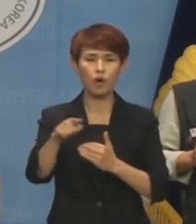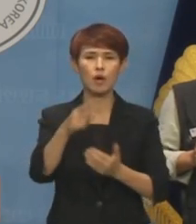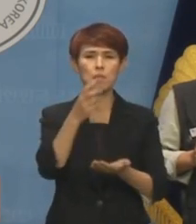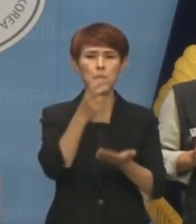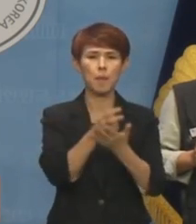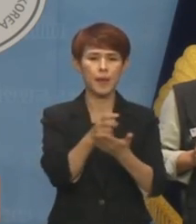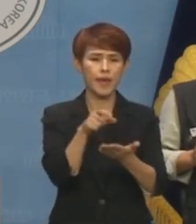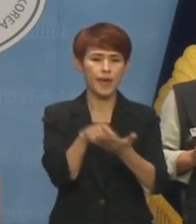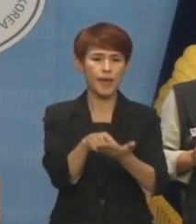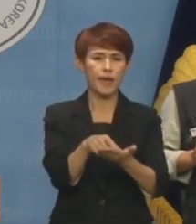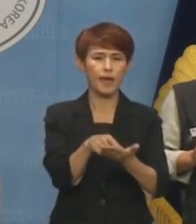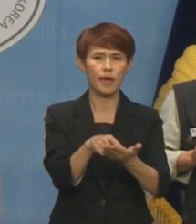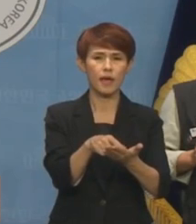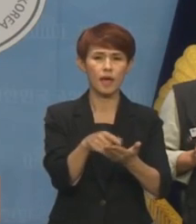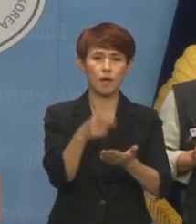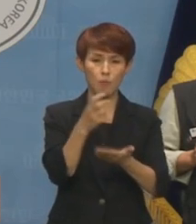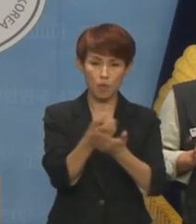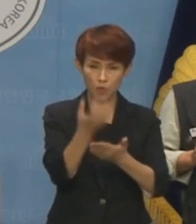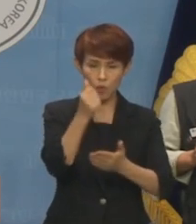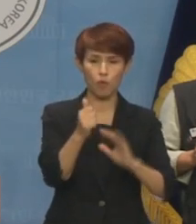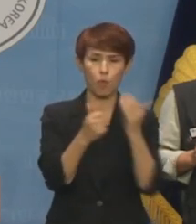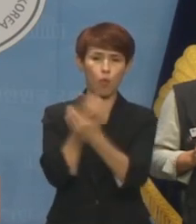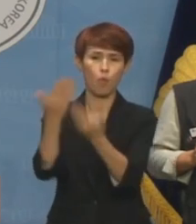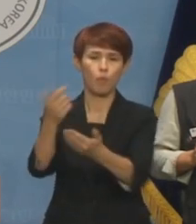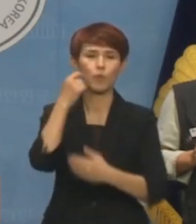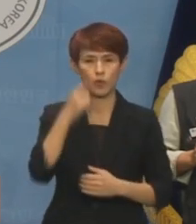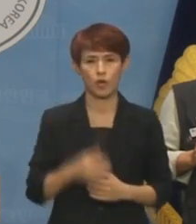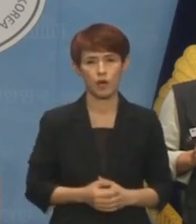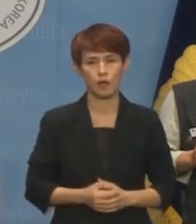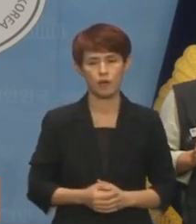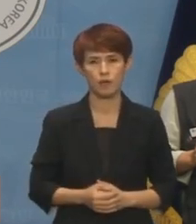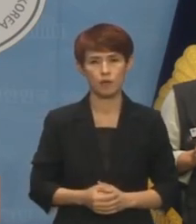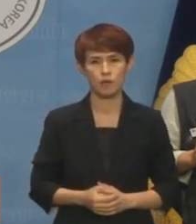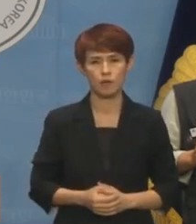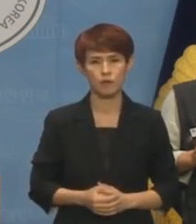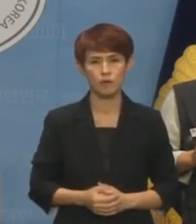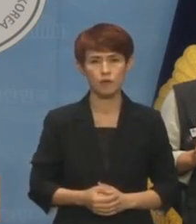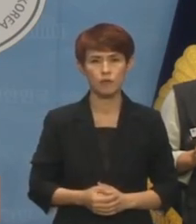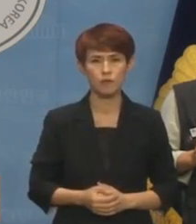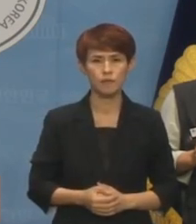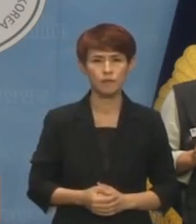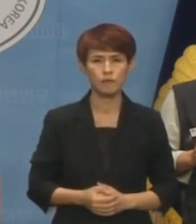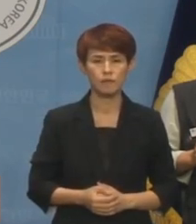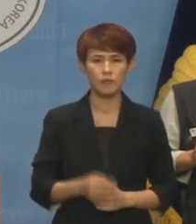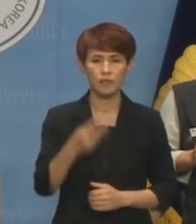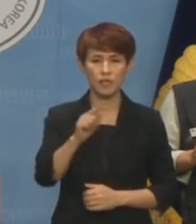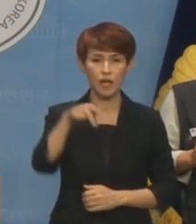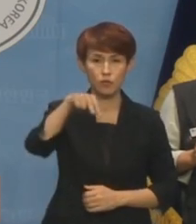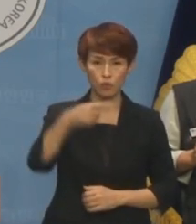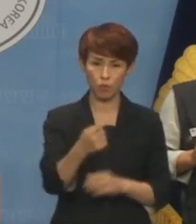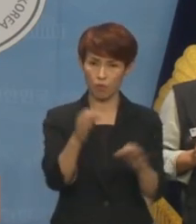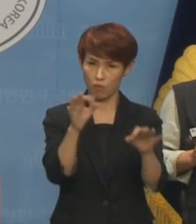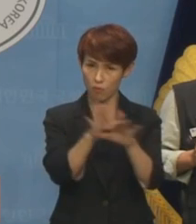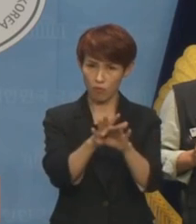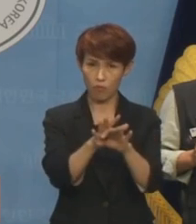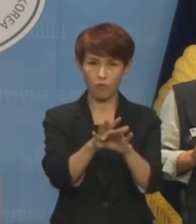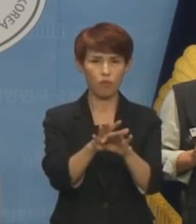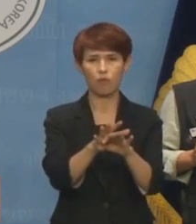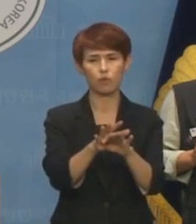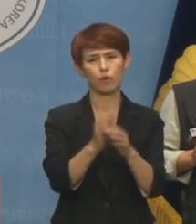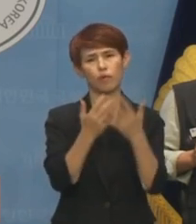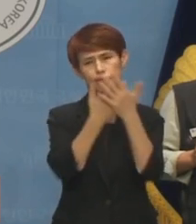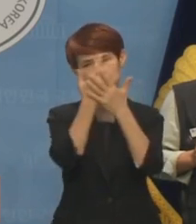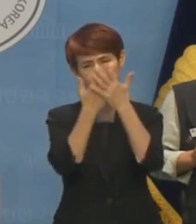것이 이상일 수 없다. 이래서는 이 법이 이야기하는 탄소 중립도 전환도 요연할